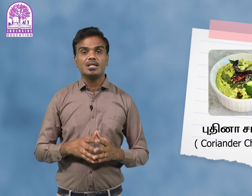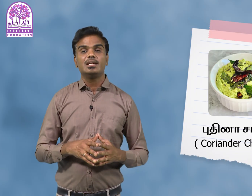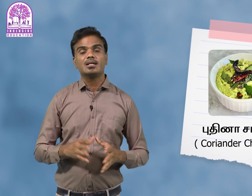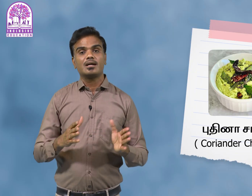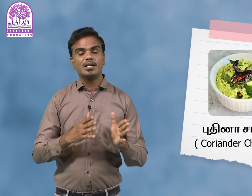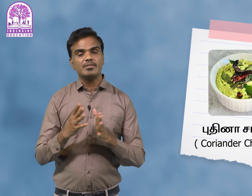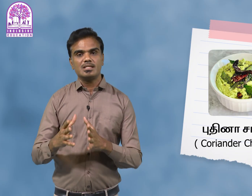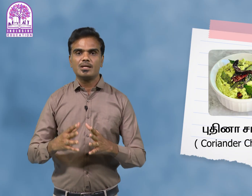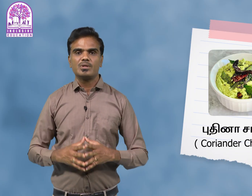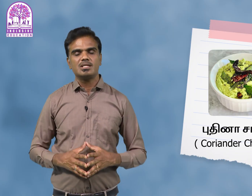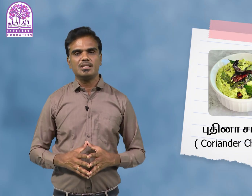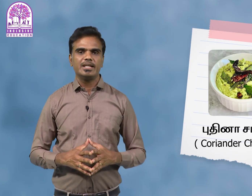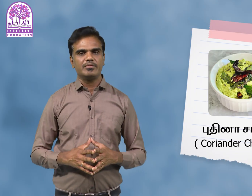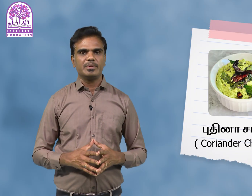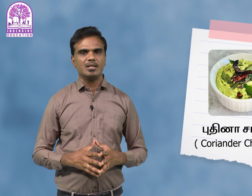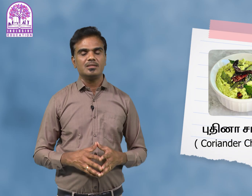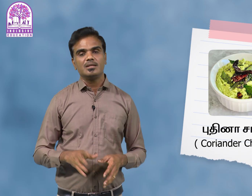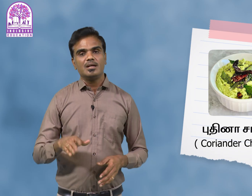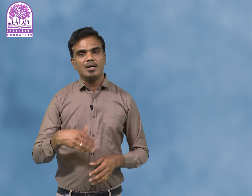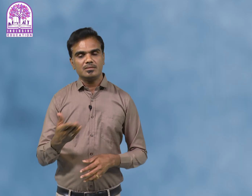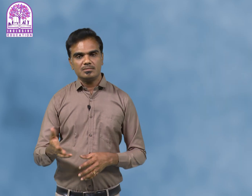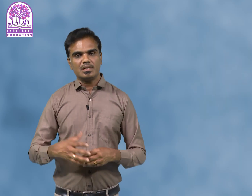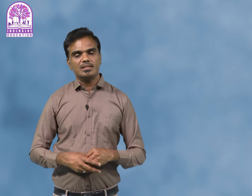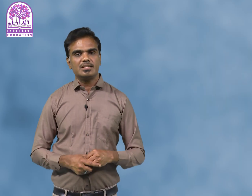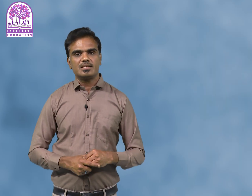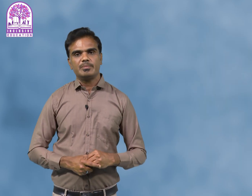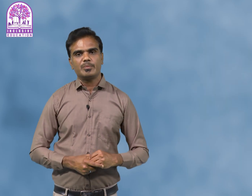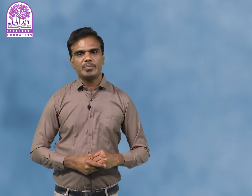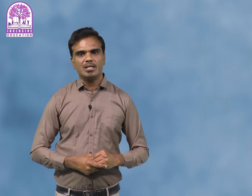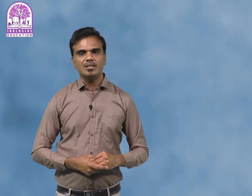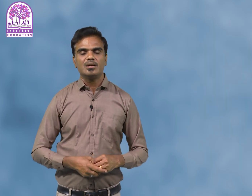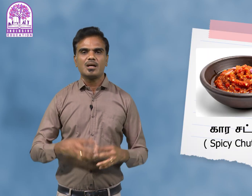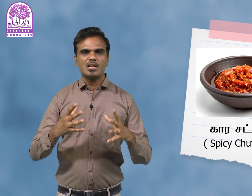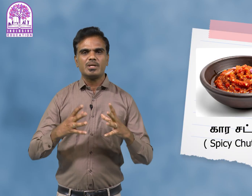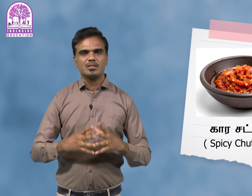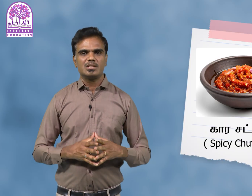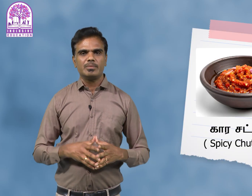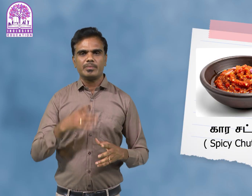இல்லை கலரை வச்சு நீங்கள் கூட சட்னியை ஐடென்டிஃபை பண்ணலாம். அடுத்து என்ன சட்னி பார்க்க போகிறோம் அப்படின்னா காரமாக இருக்கிற சட்னி பார்க்க போகிறீங்க.